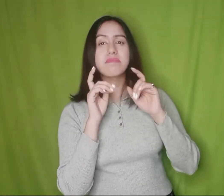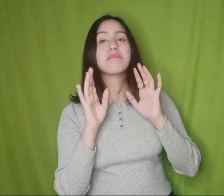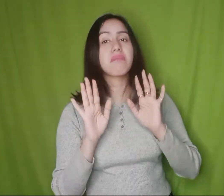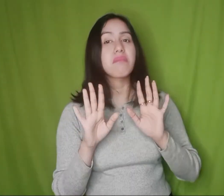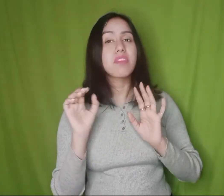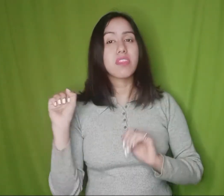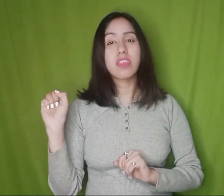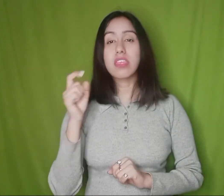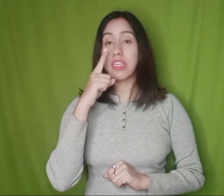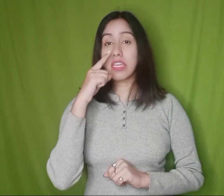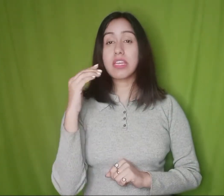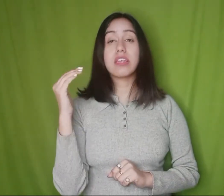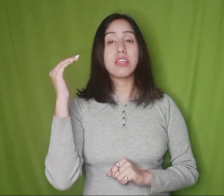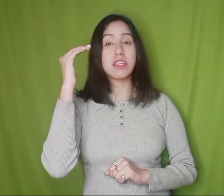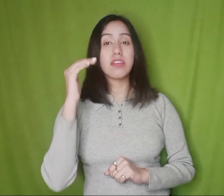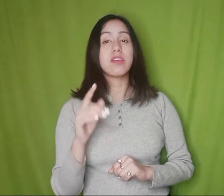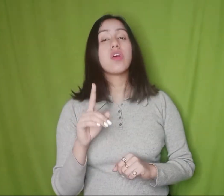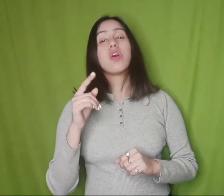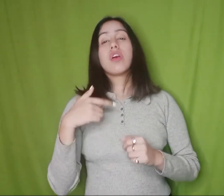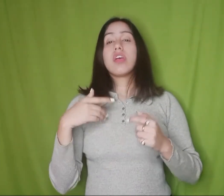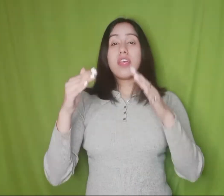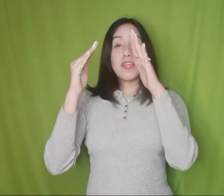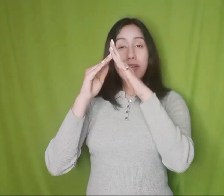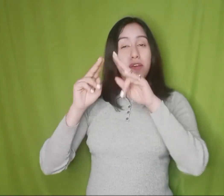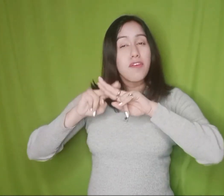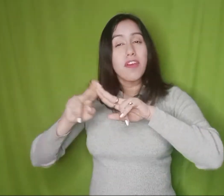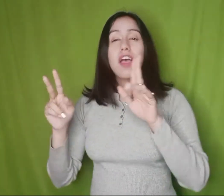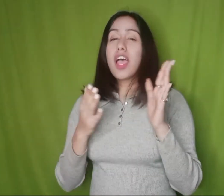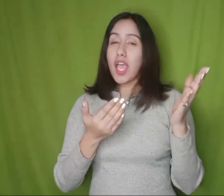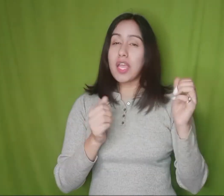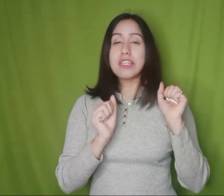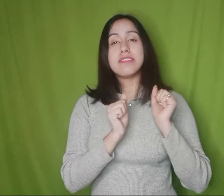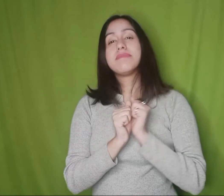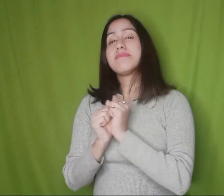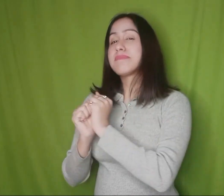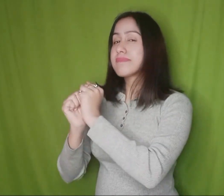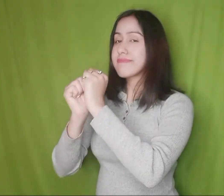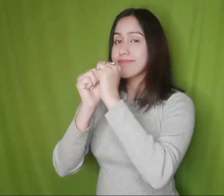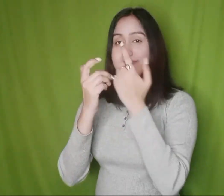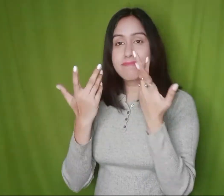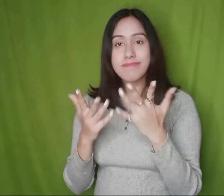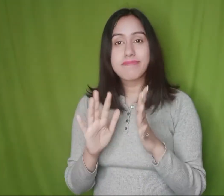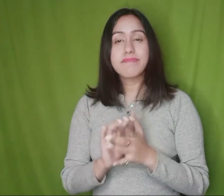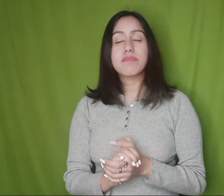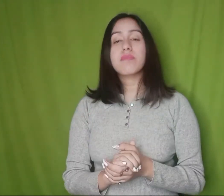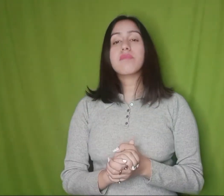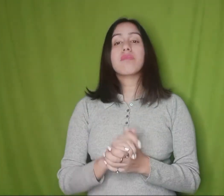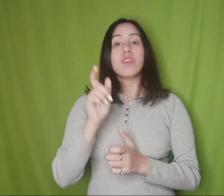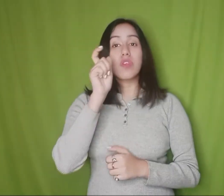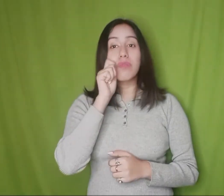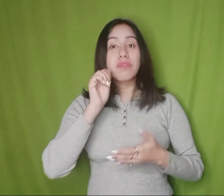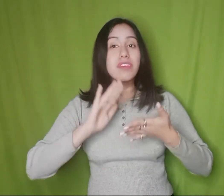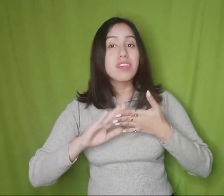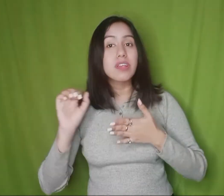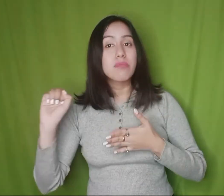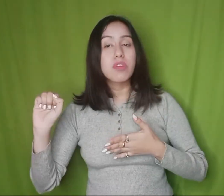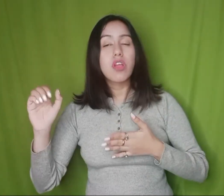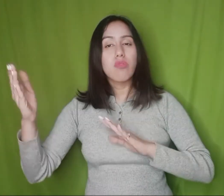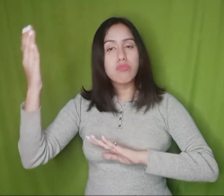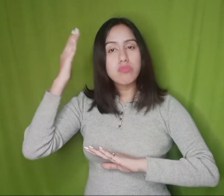की भावना बिना कुछ कहे सुने ही पल गई। उदा ने मीरा को पूरा महल दिखाया। पूजा वाले कमरे